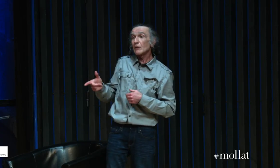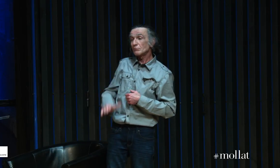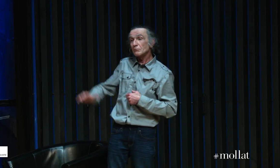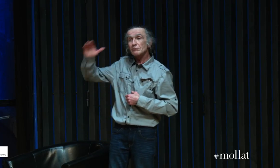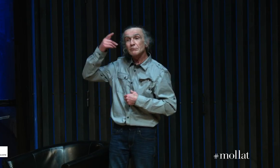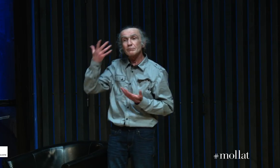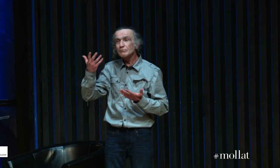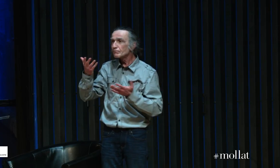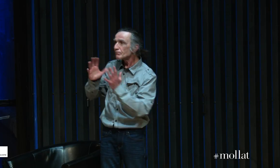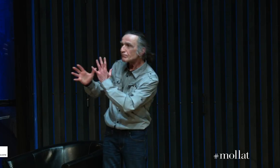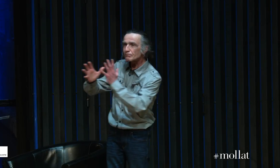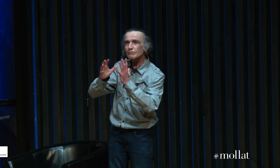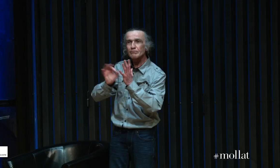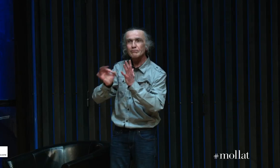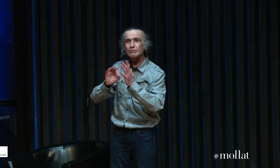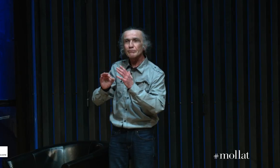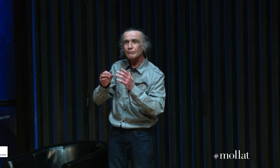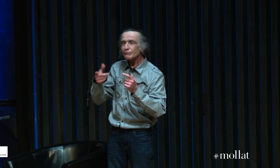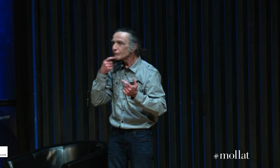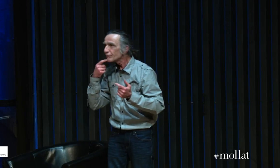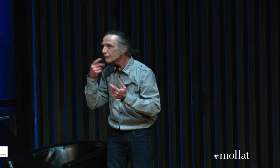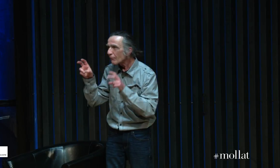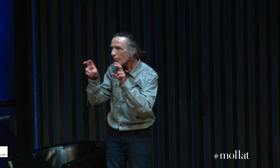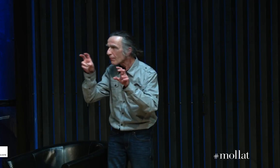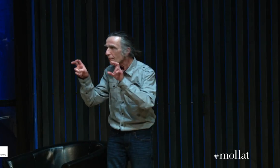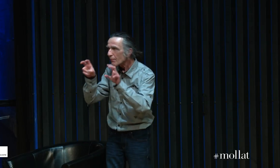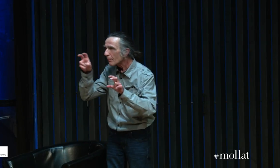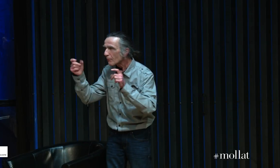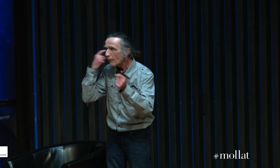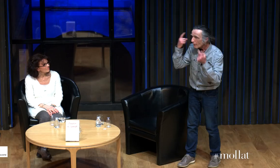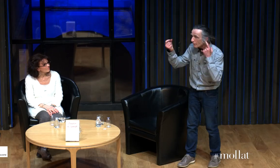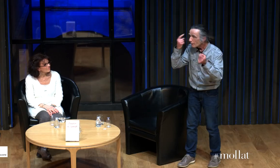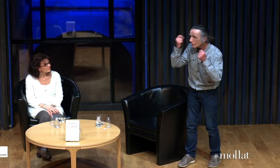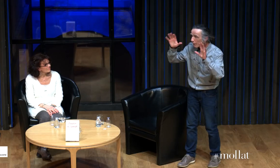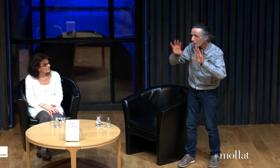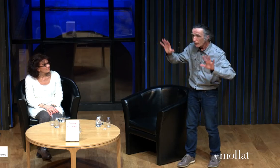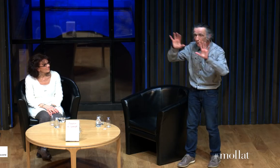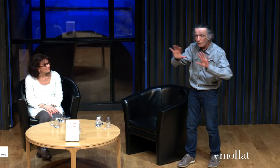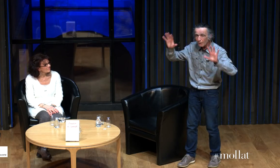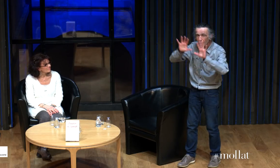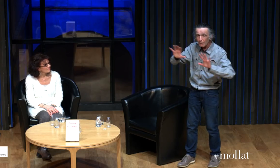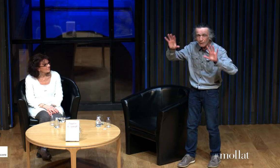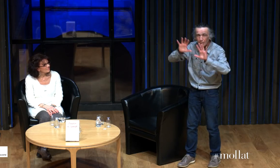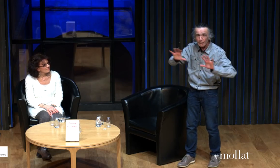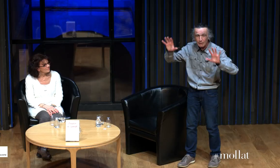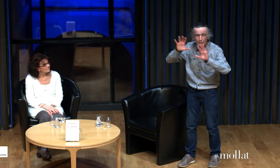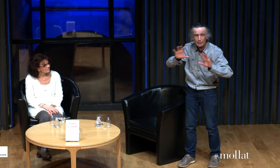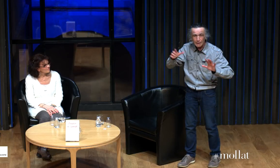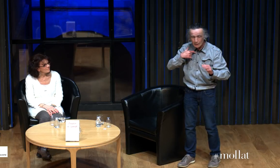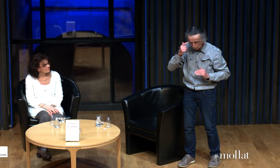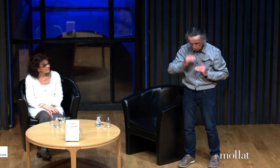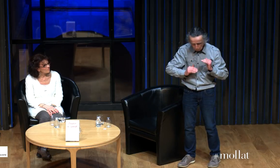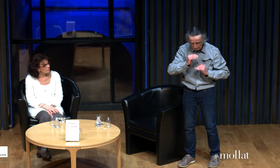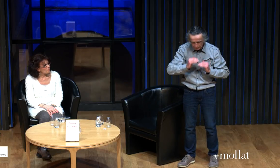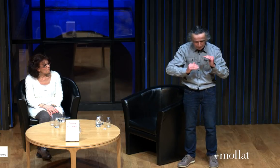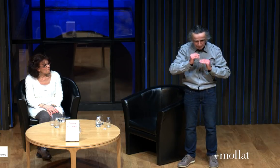Et effectivement, lui, ce qu'il disait, c'est que pendant toute son enfance, il n'avait pas eu accès à la langue des signes. Il était dans une espèce de flou artistique permanent où il ne